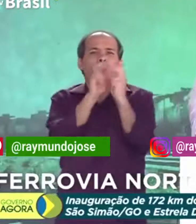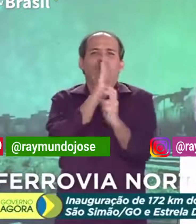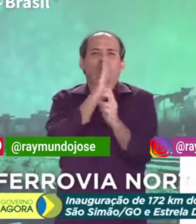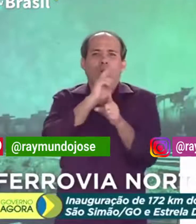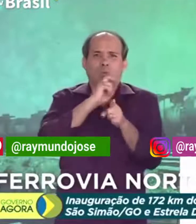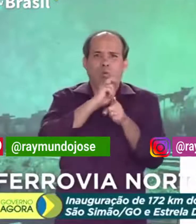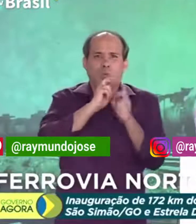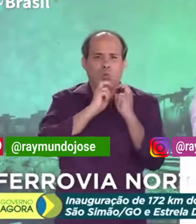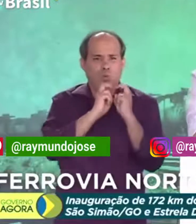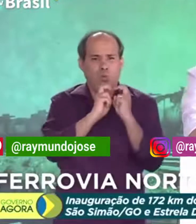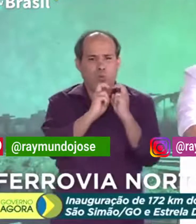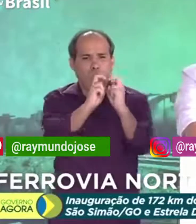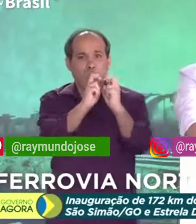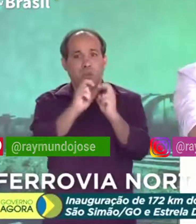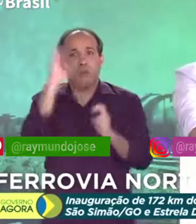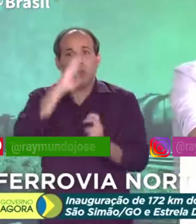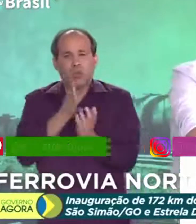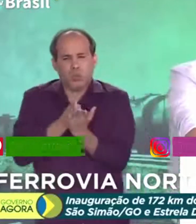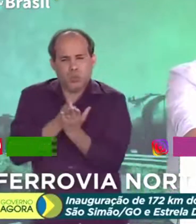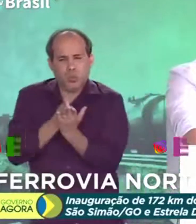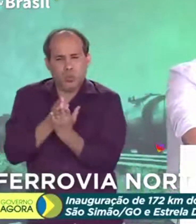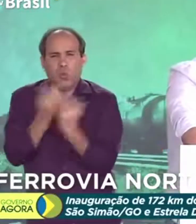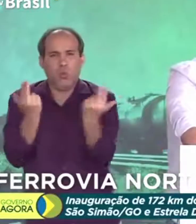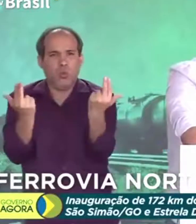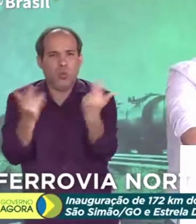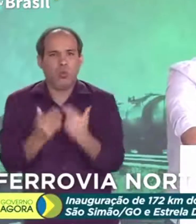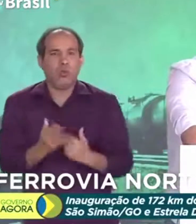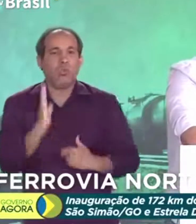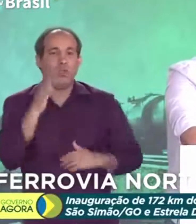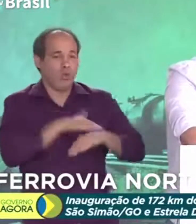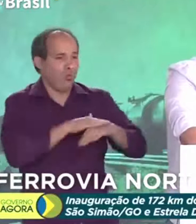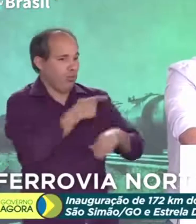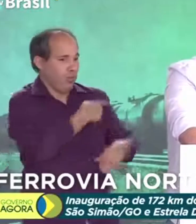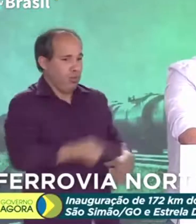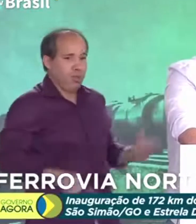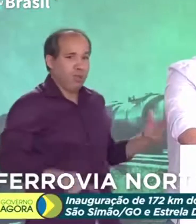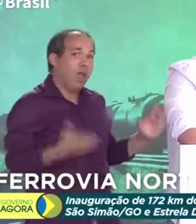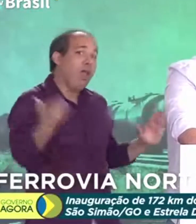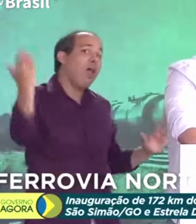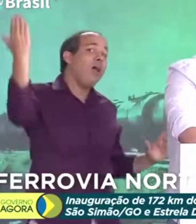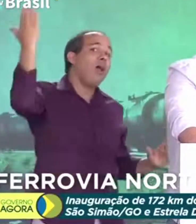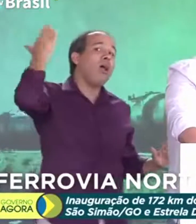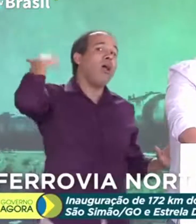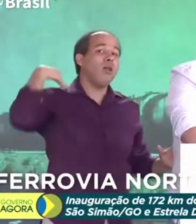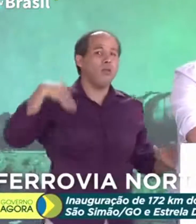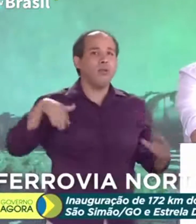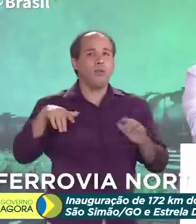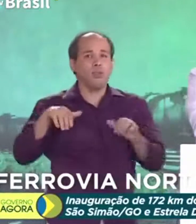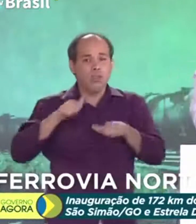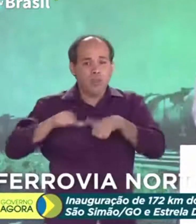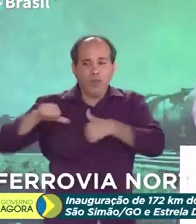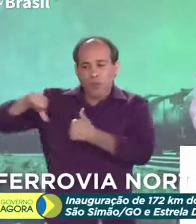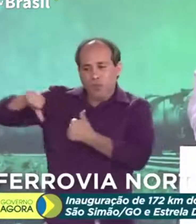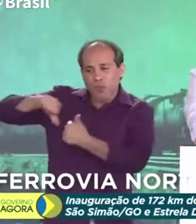E essa foi uma das primeiras conversas que eu tive com o então presidente eleito, Jair Bolsonaro, ainda na